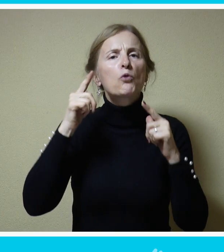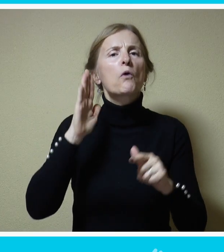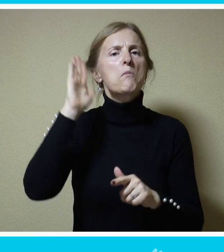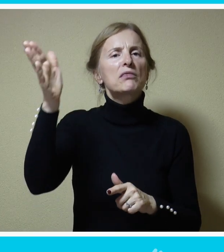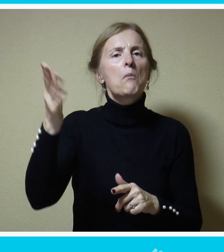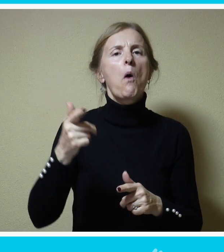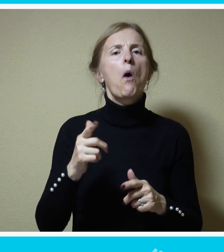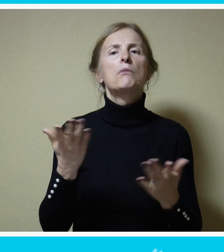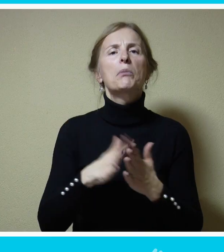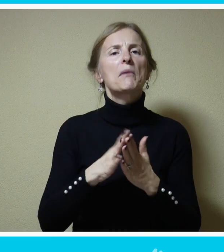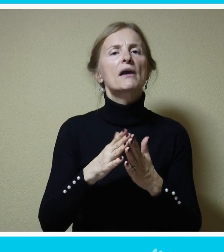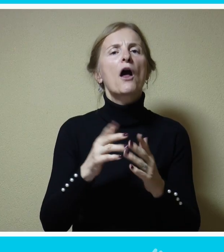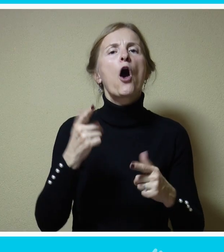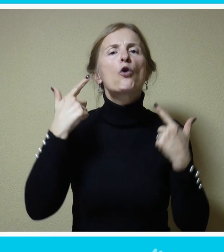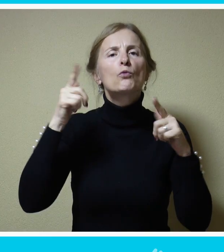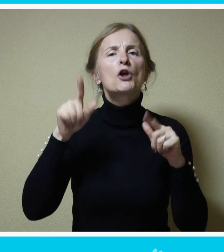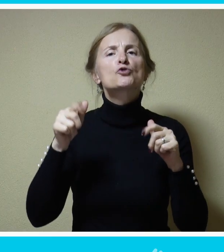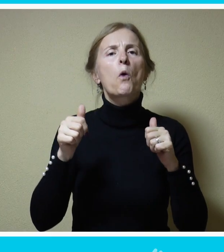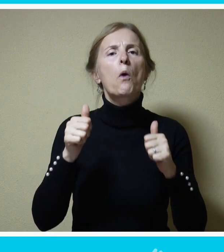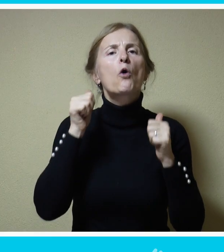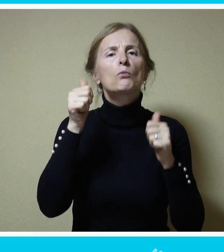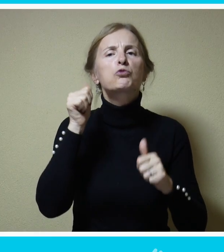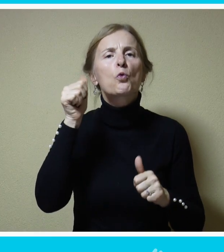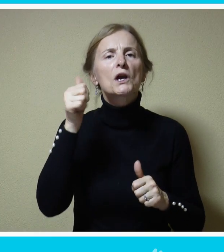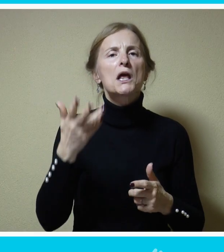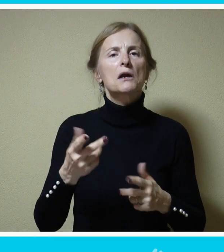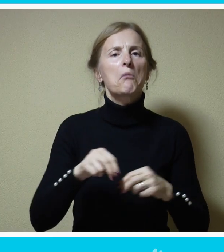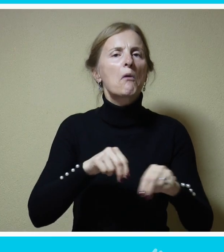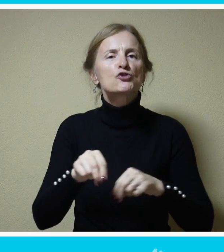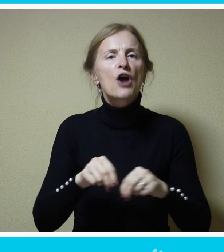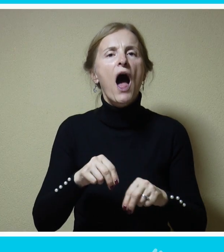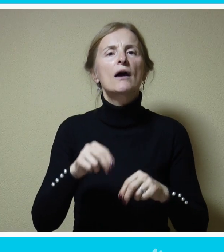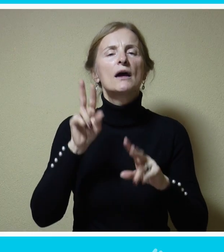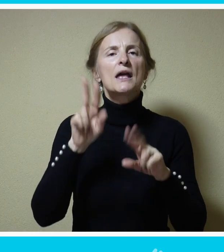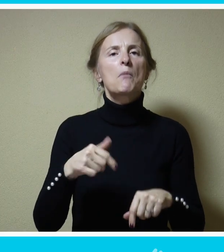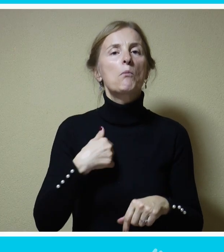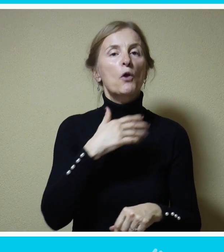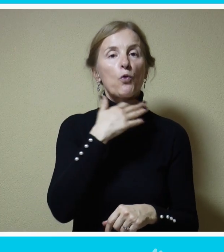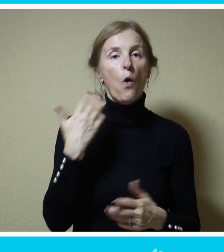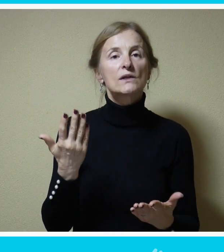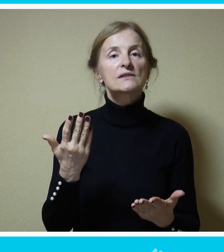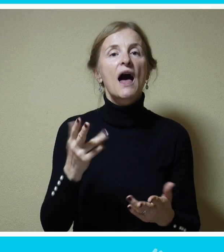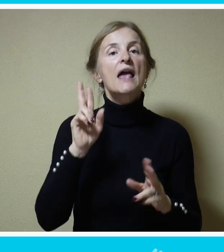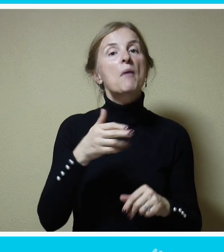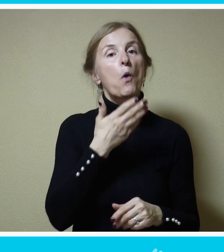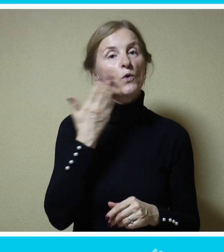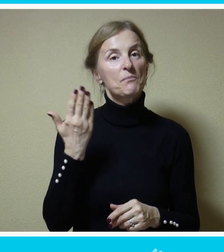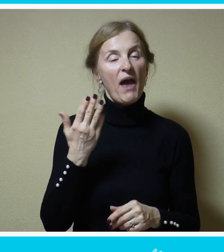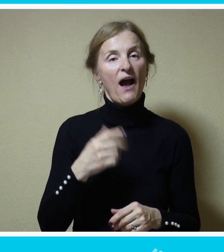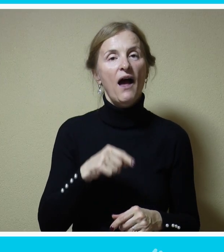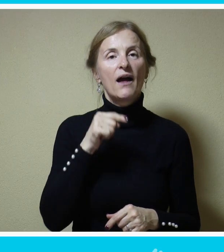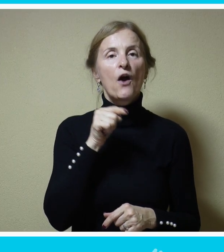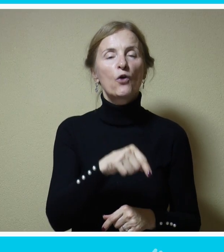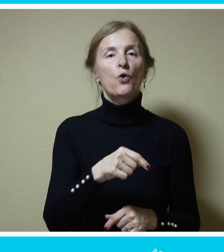posećujemo sve turnire vezane za osobe sa invaliditetom i dosad smo imali